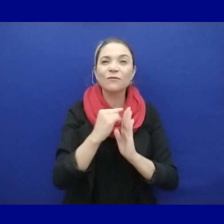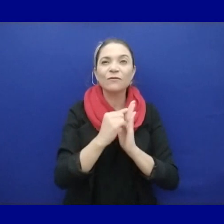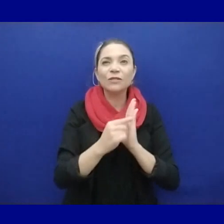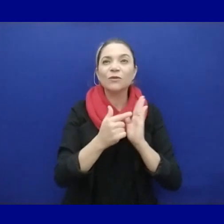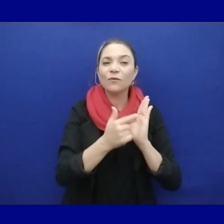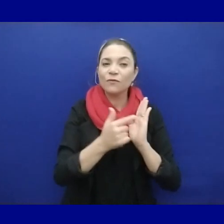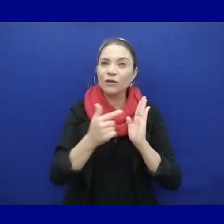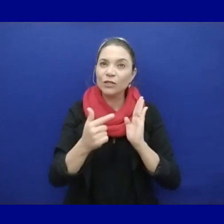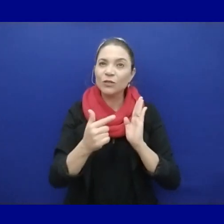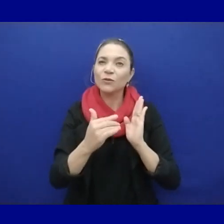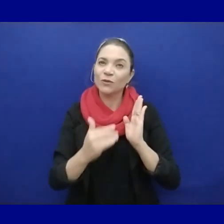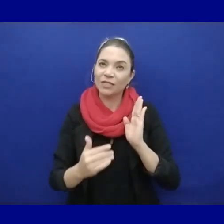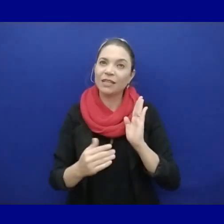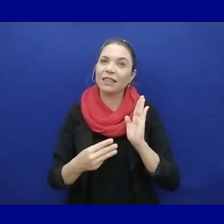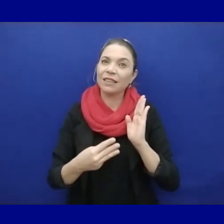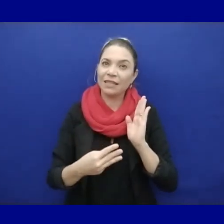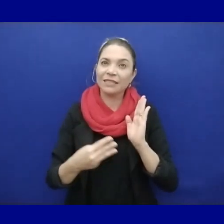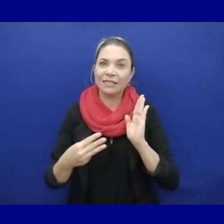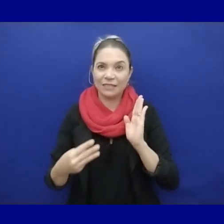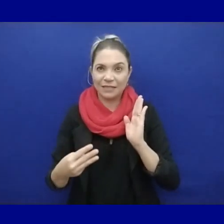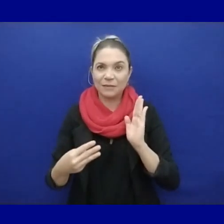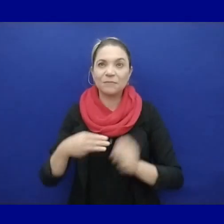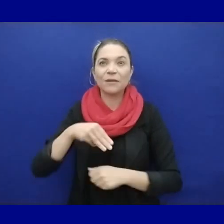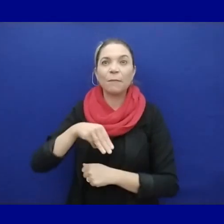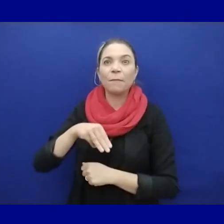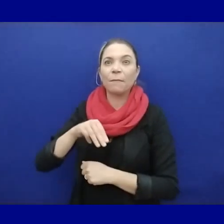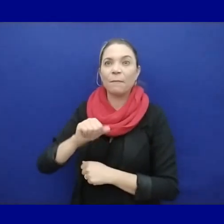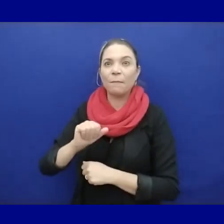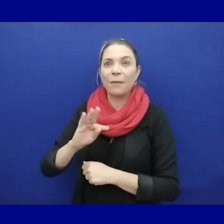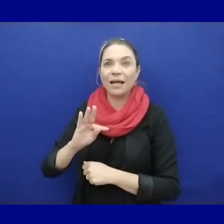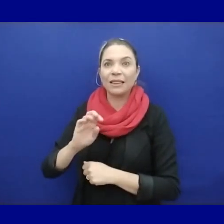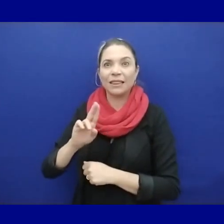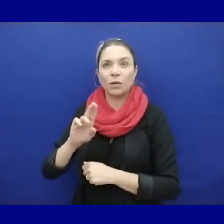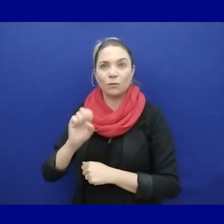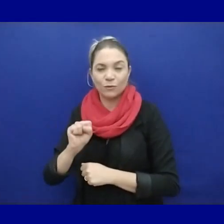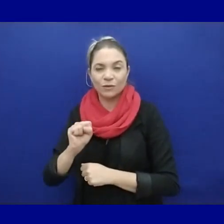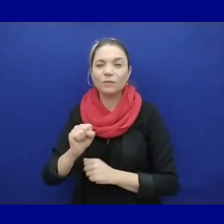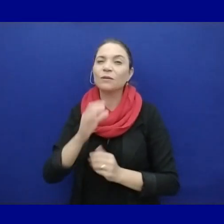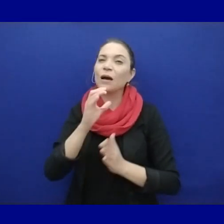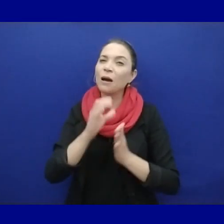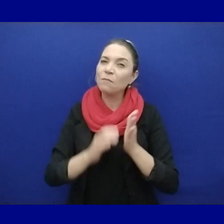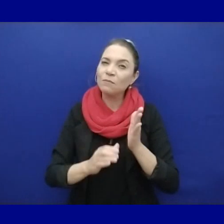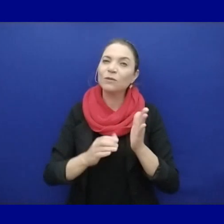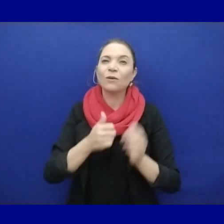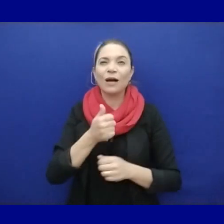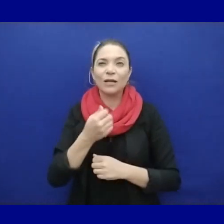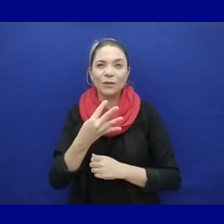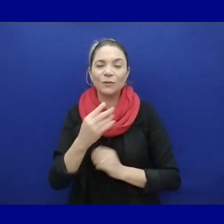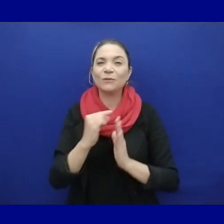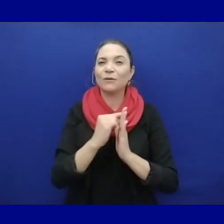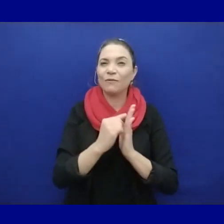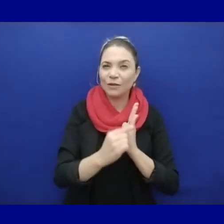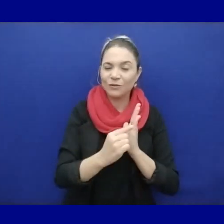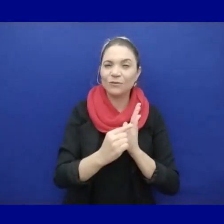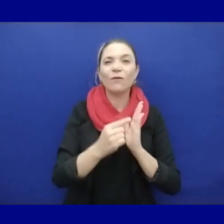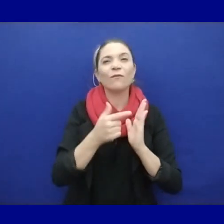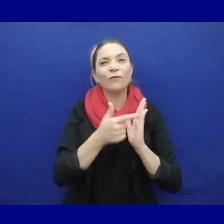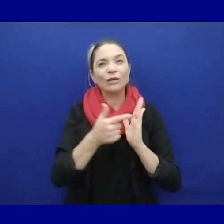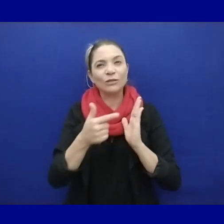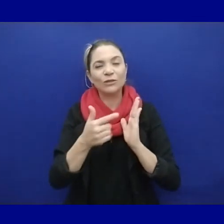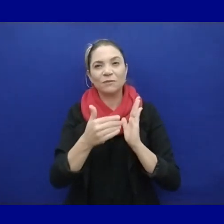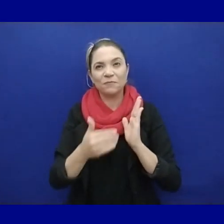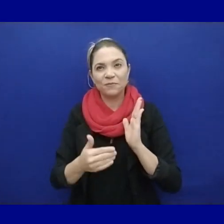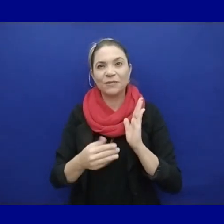versos 22 a 33. Evangelho de Mateus, capítulo 14,